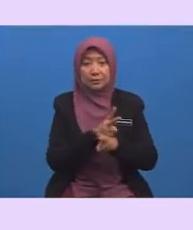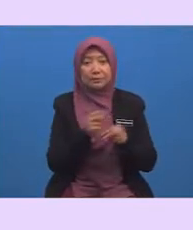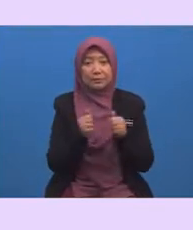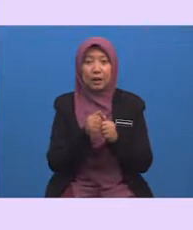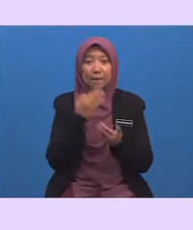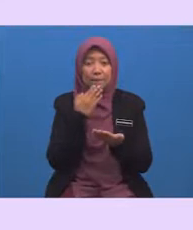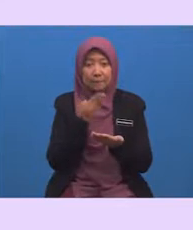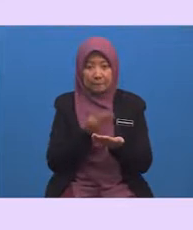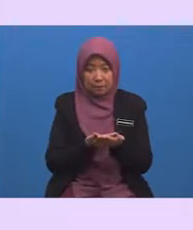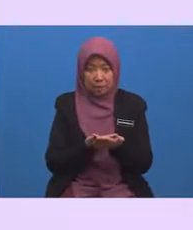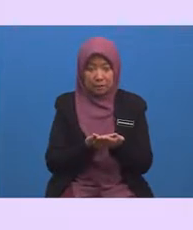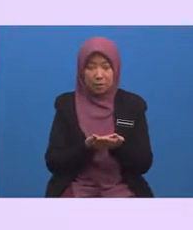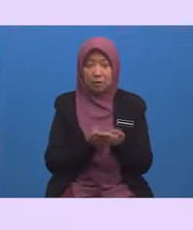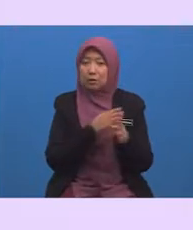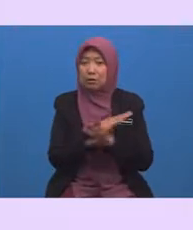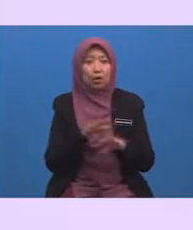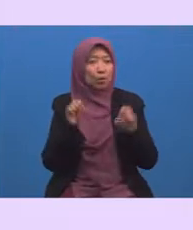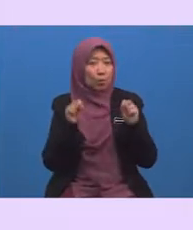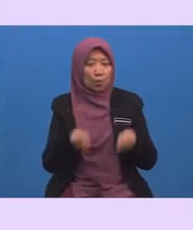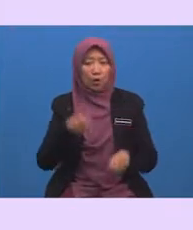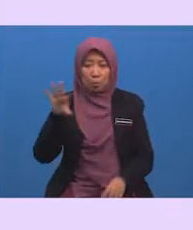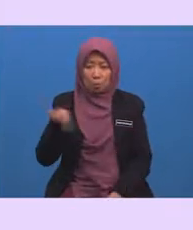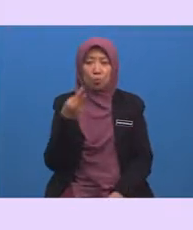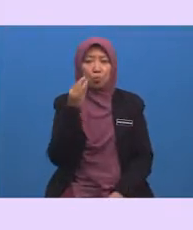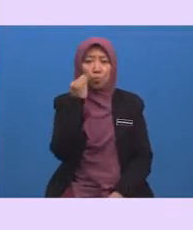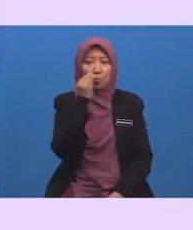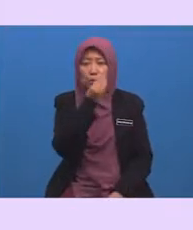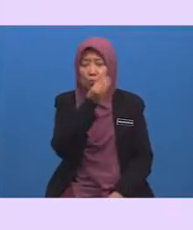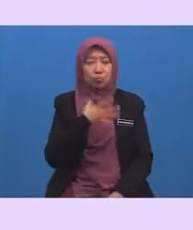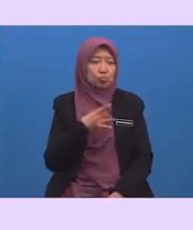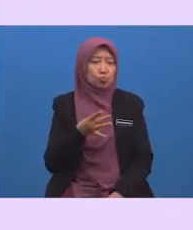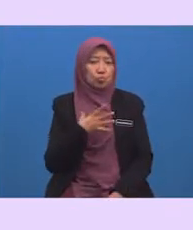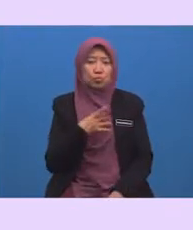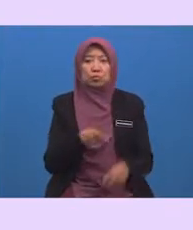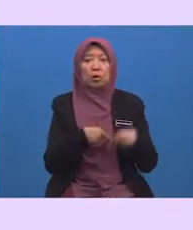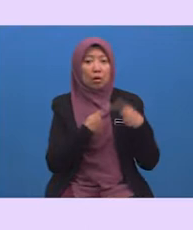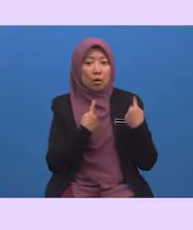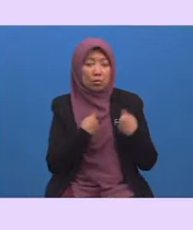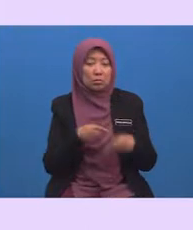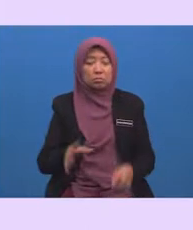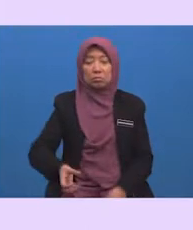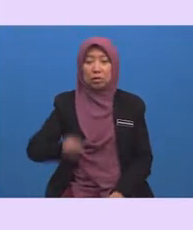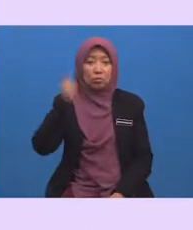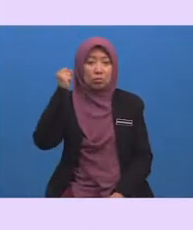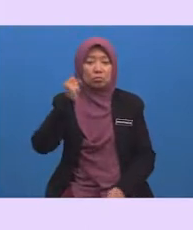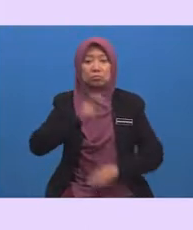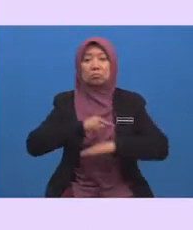sebaiknya. Kita tidak boleh memetik bunga sesuka hati, mencabut